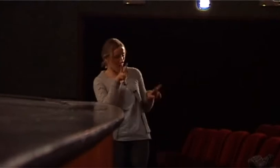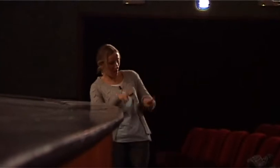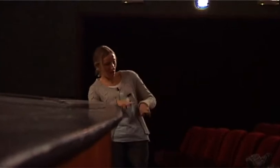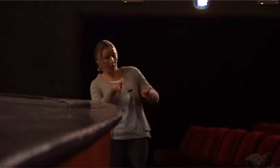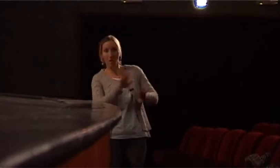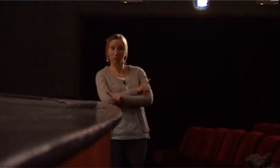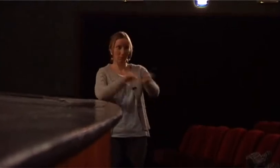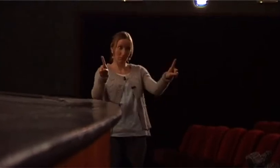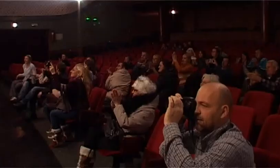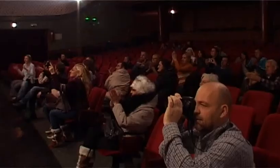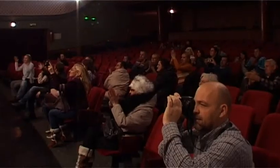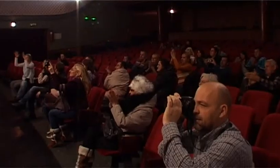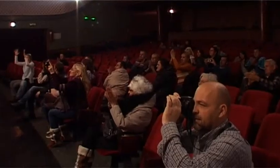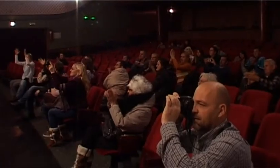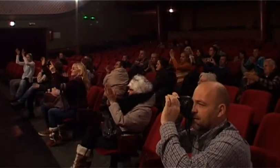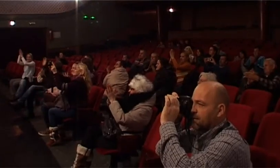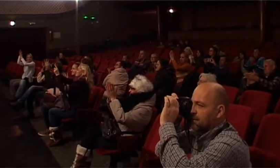znači toga nema. Pa kako se da